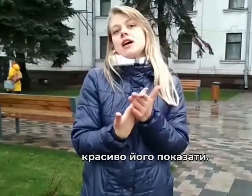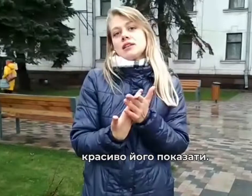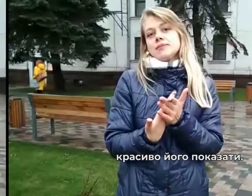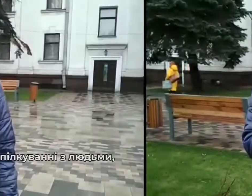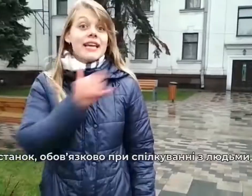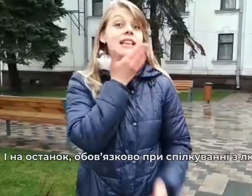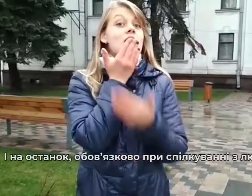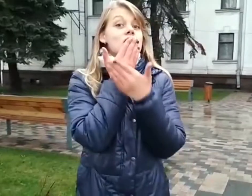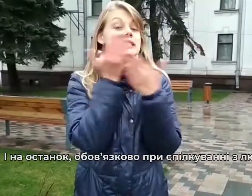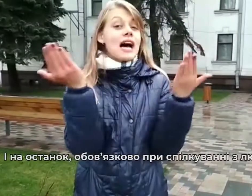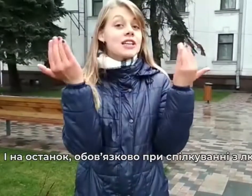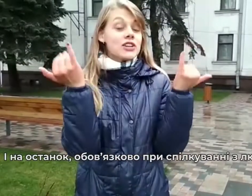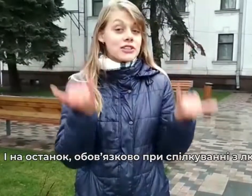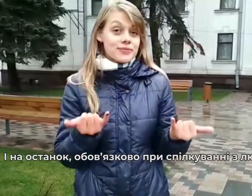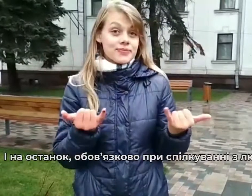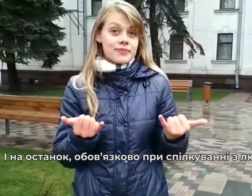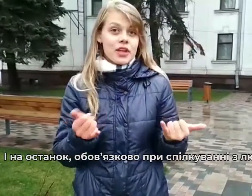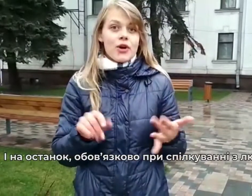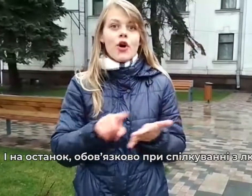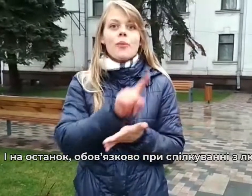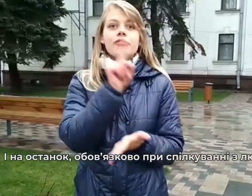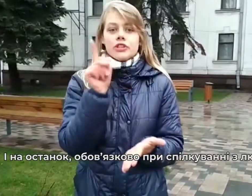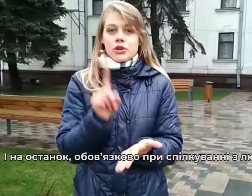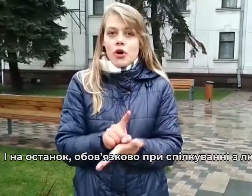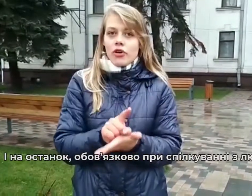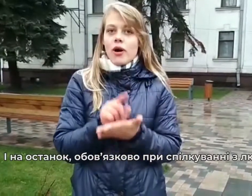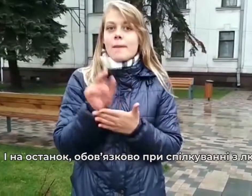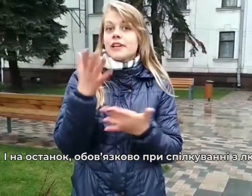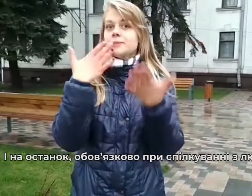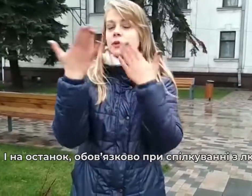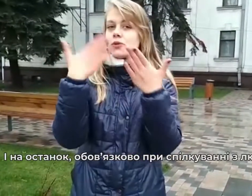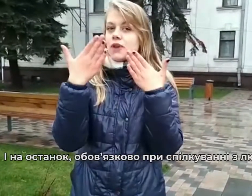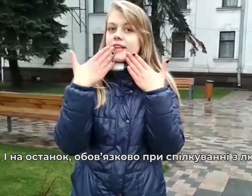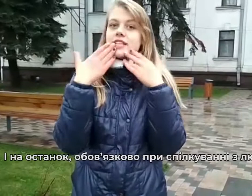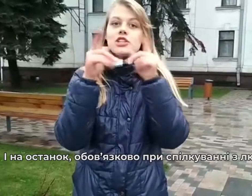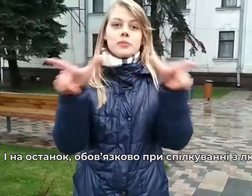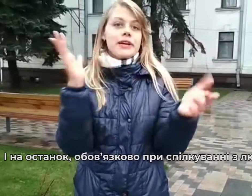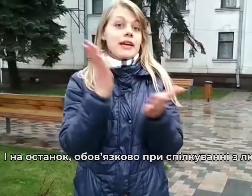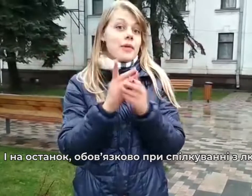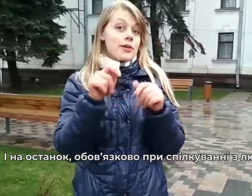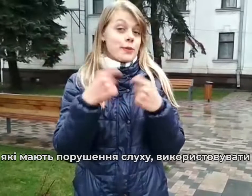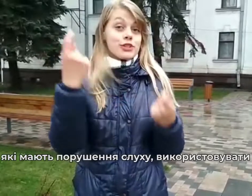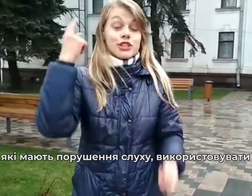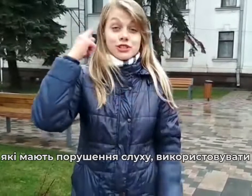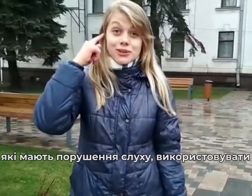показати. І наостанок, обов'язково при спілкуванні з людьми, які мають порушення